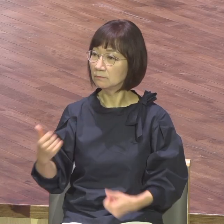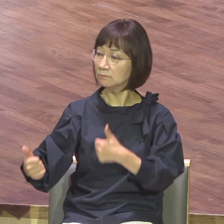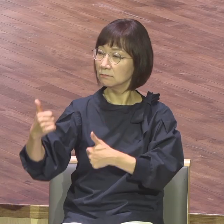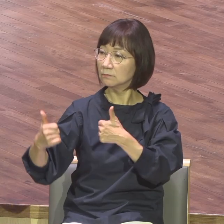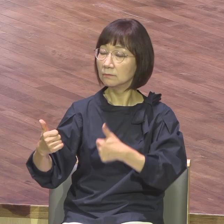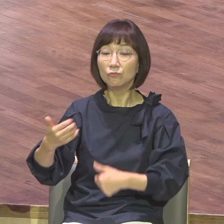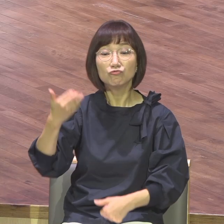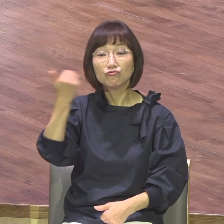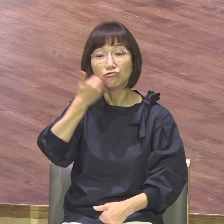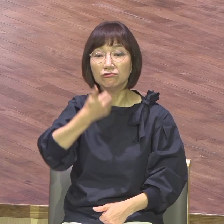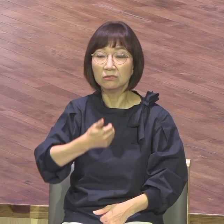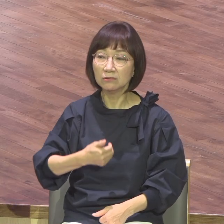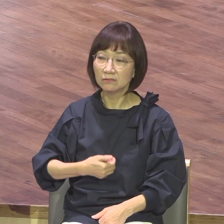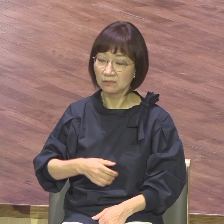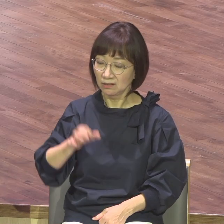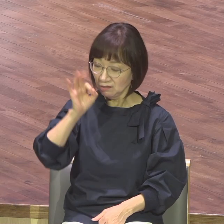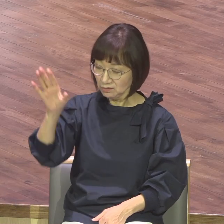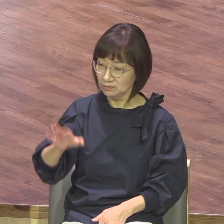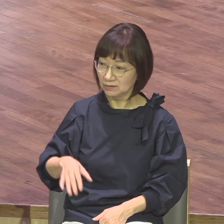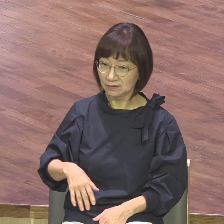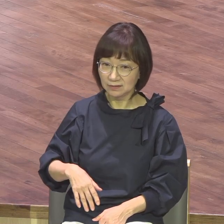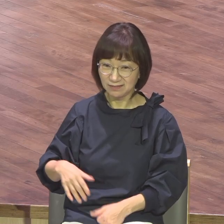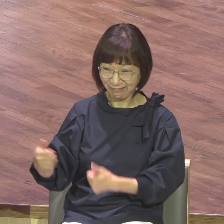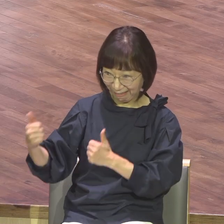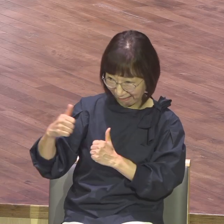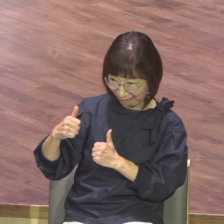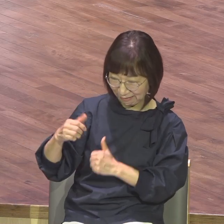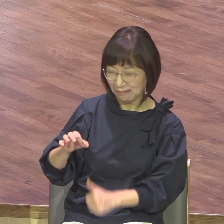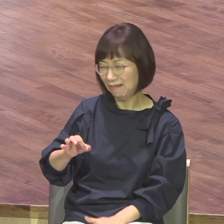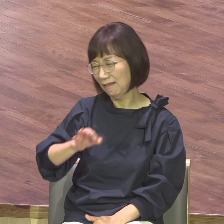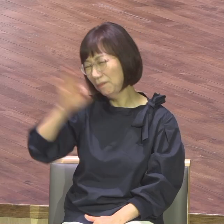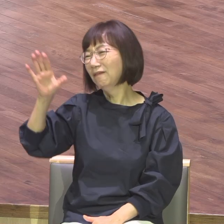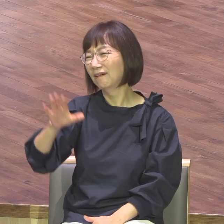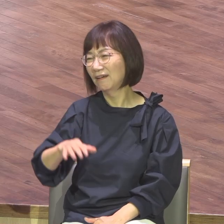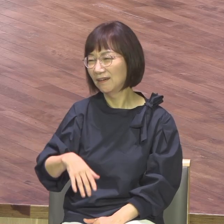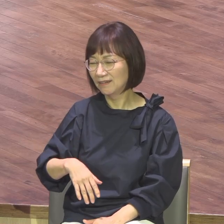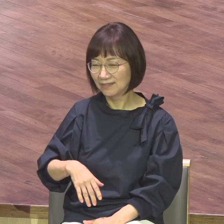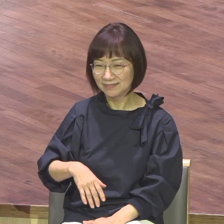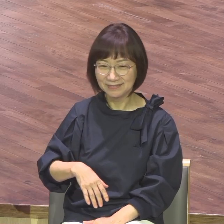내 친구도 운동도 같지 않아요. 내가 경쟁이 안 돼요.